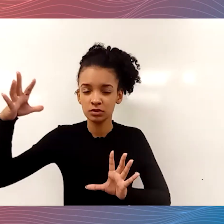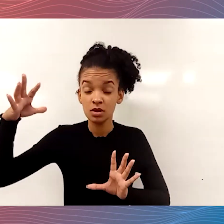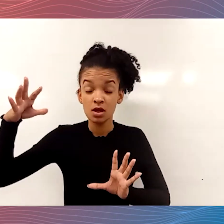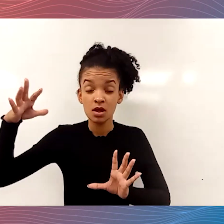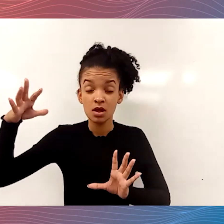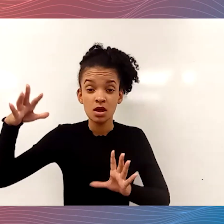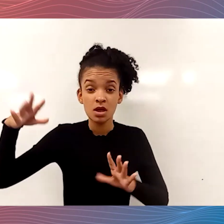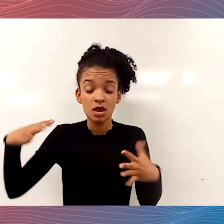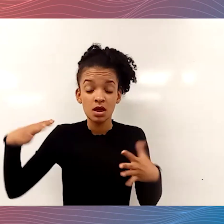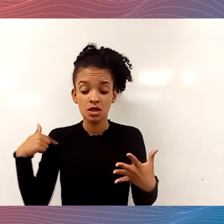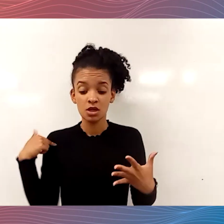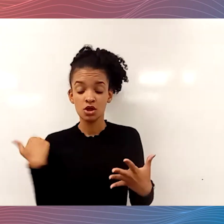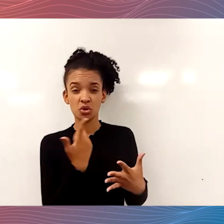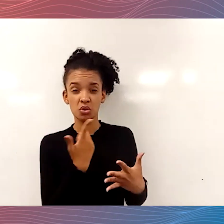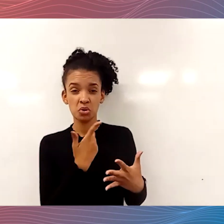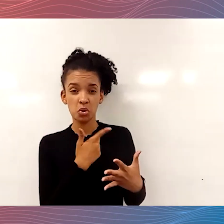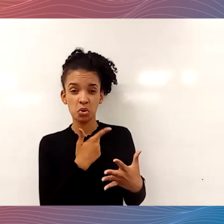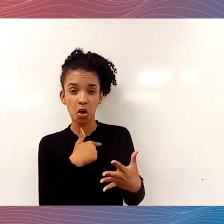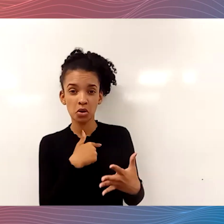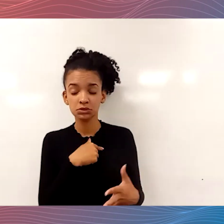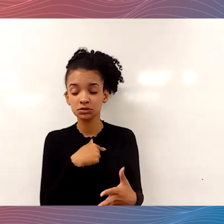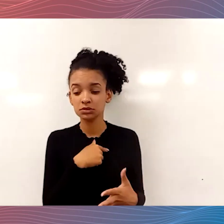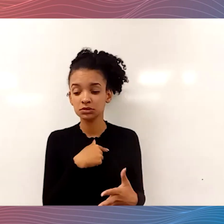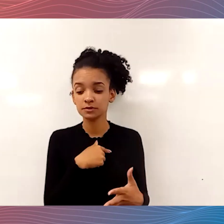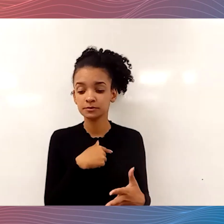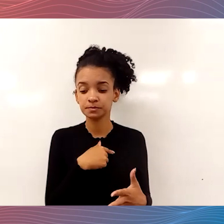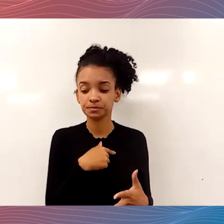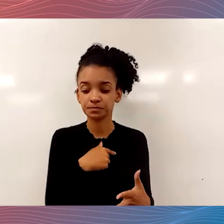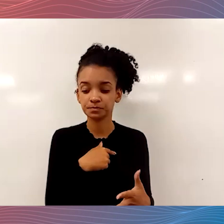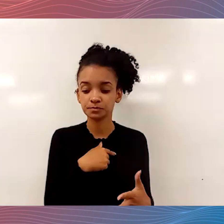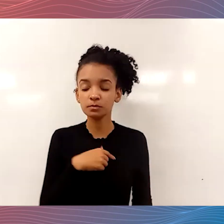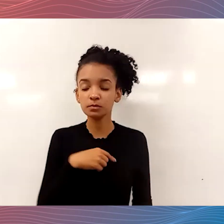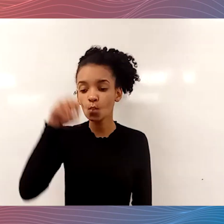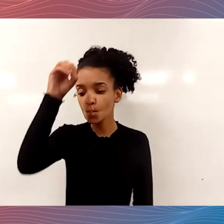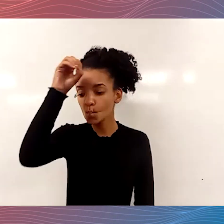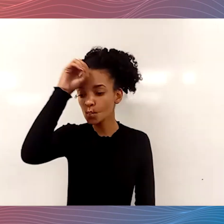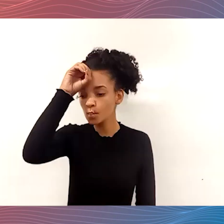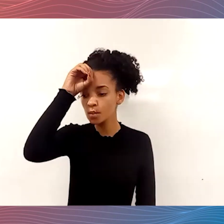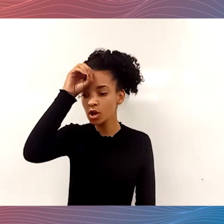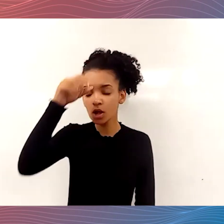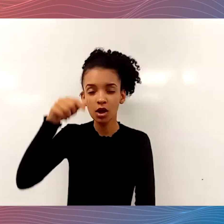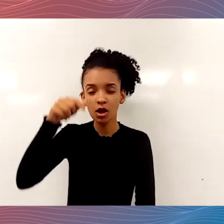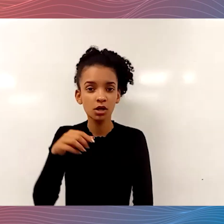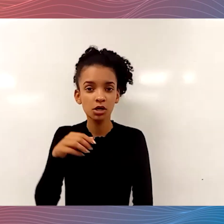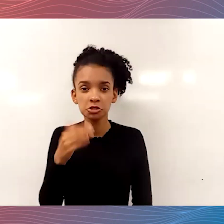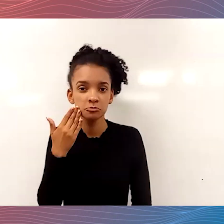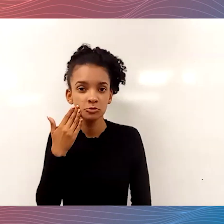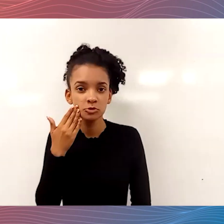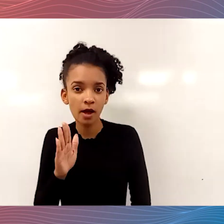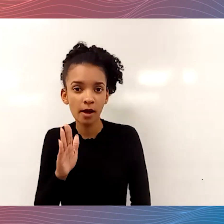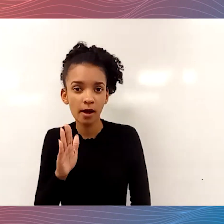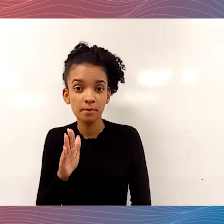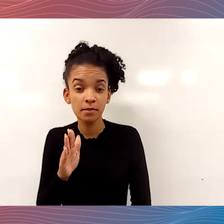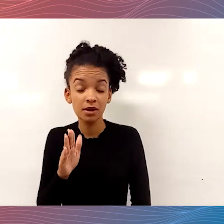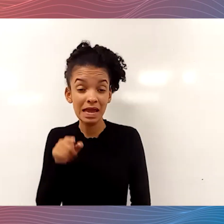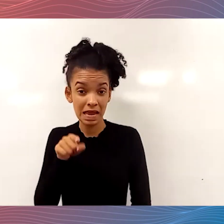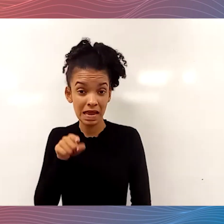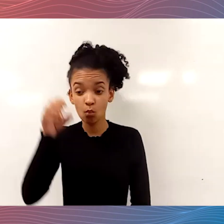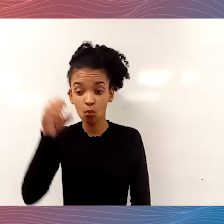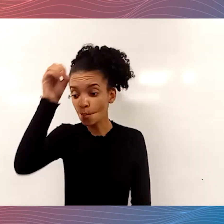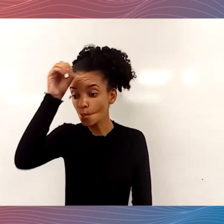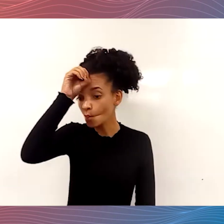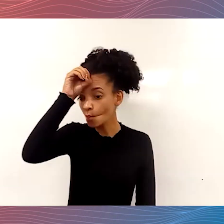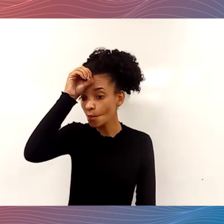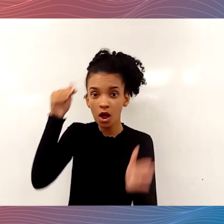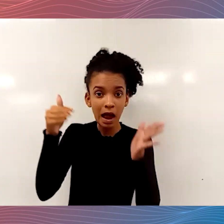da ignorância em que vivíamos. Irmão, na verdade, essa ignorância dura até agora há pouco. Agora que estamos